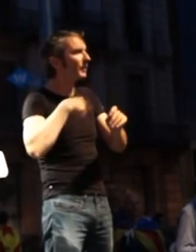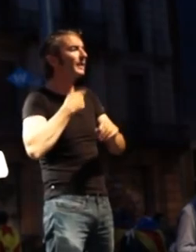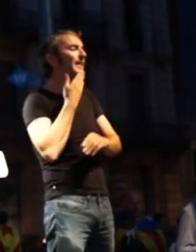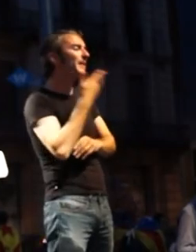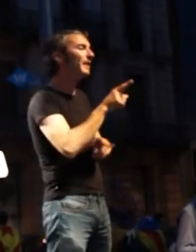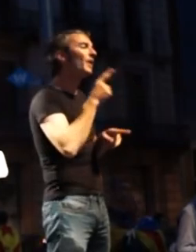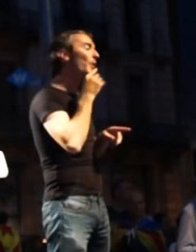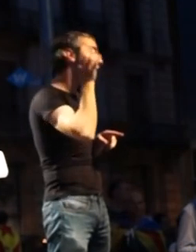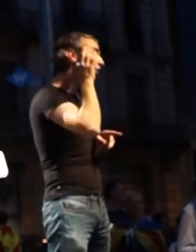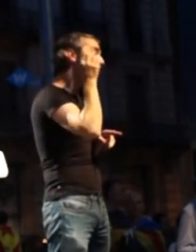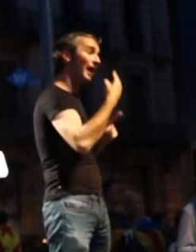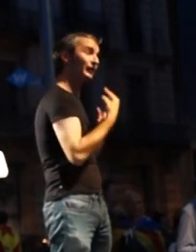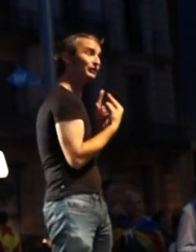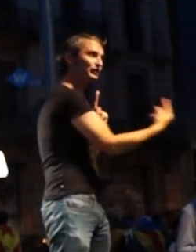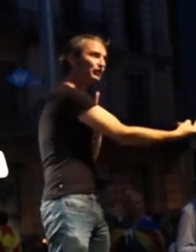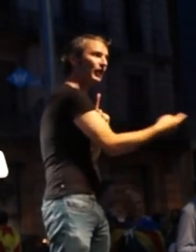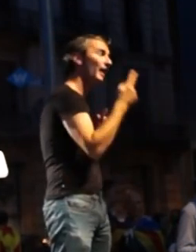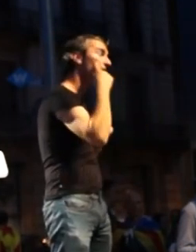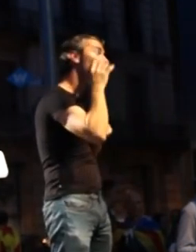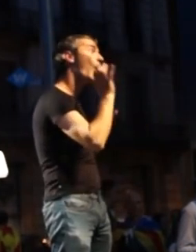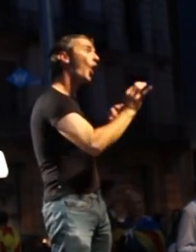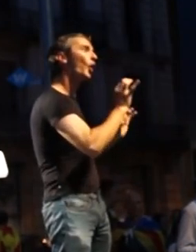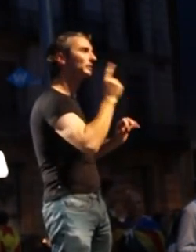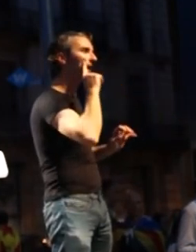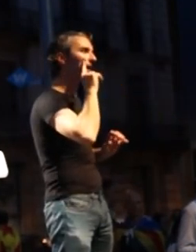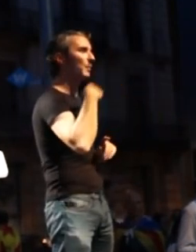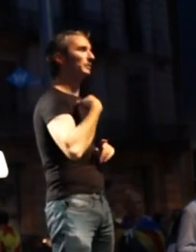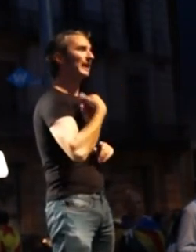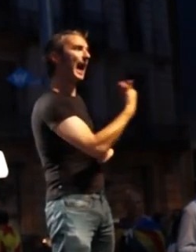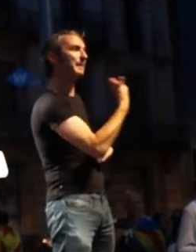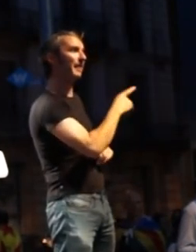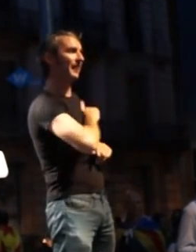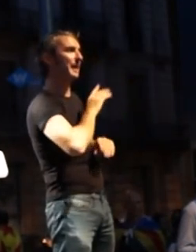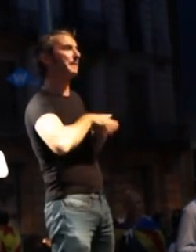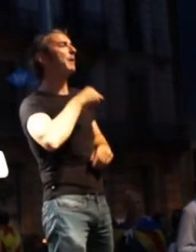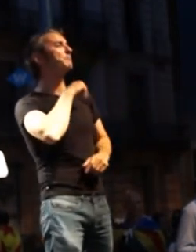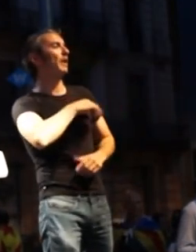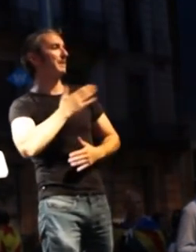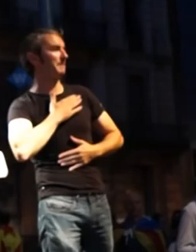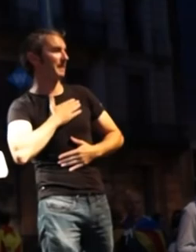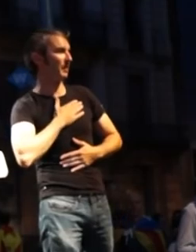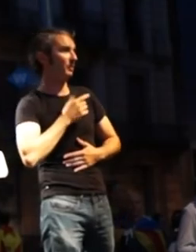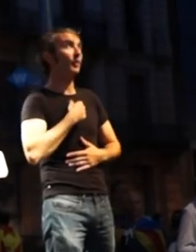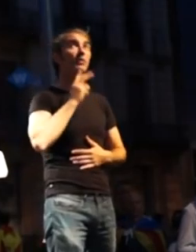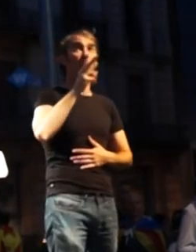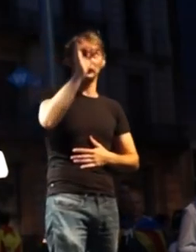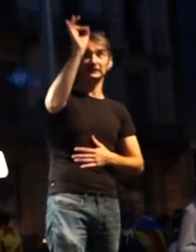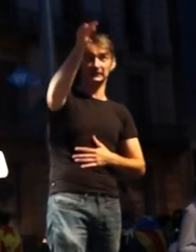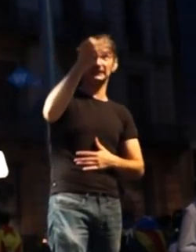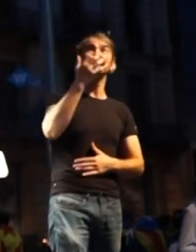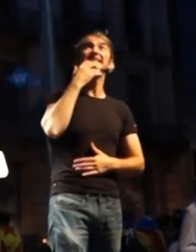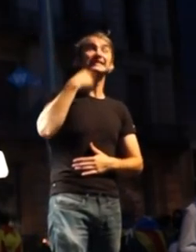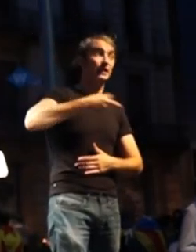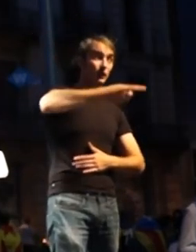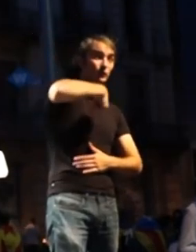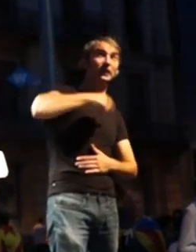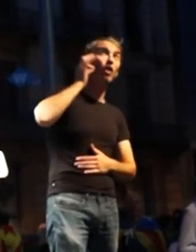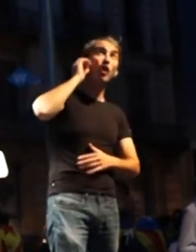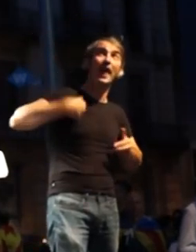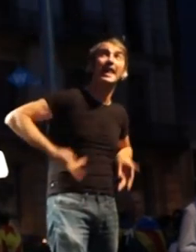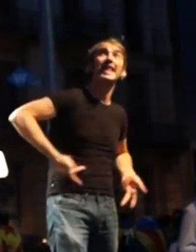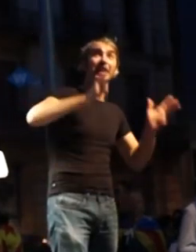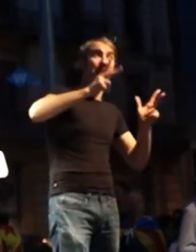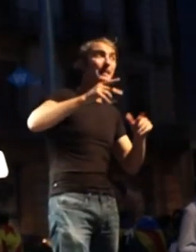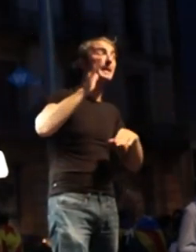de la dona com una amenaça pels seus interessos i per la seva moral. I aquí la veritat és que els hem de donar la raó, perquè l'alliberament de la dona